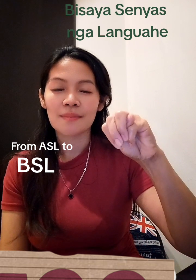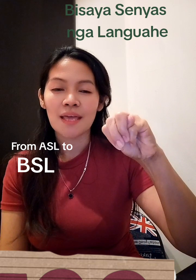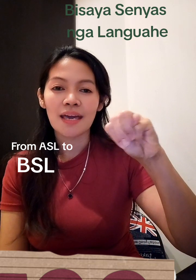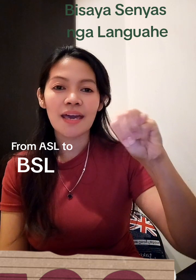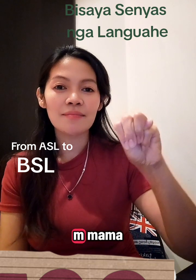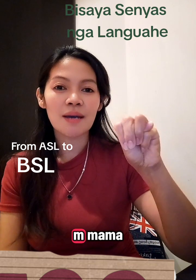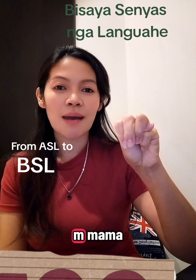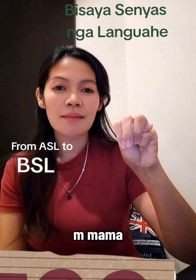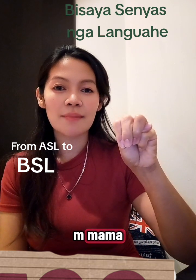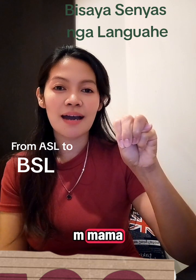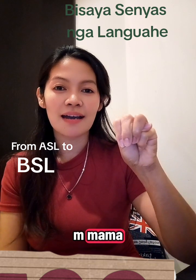M nga mama.